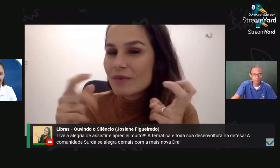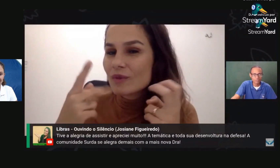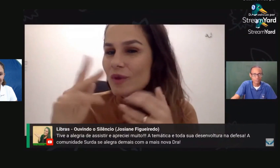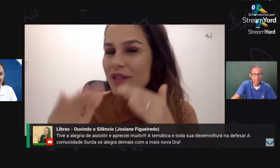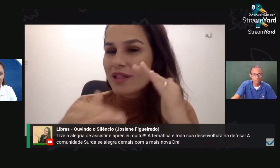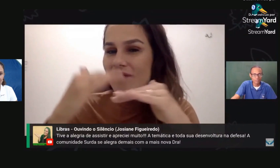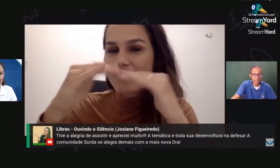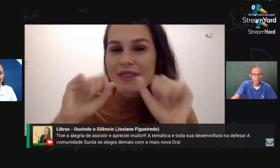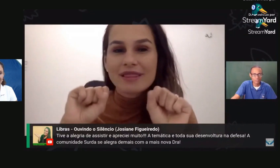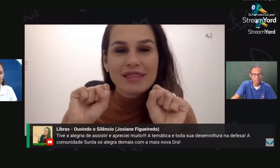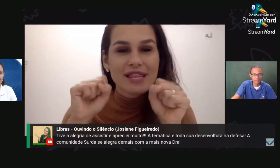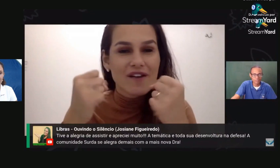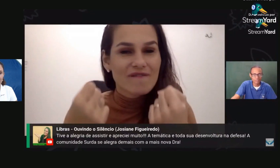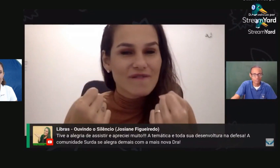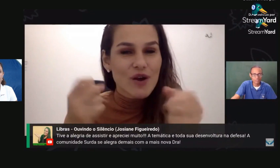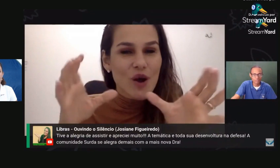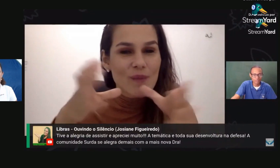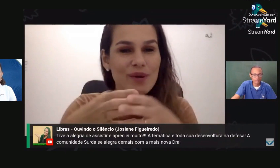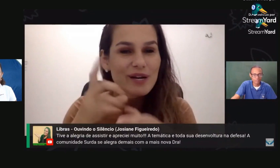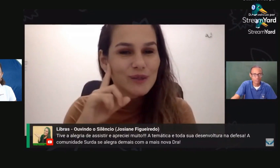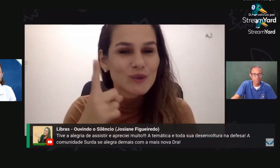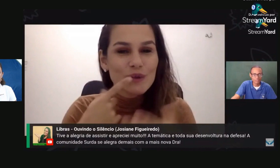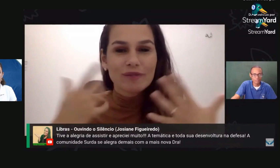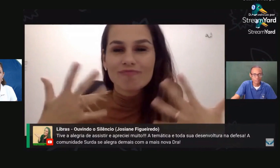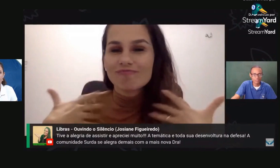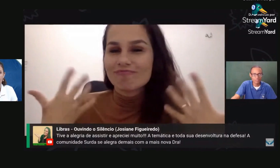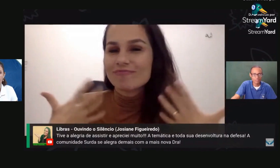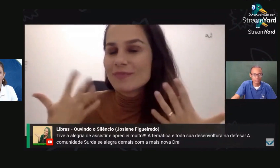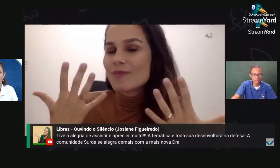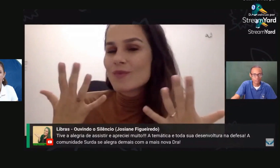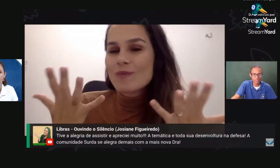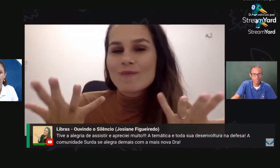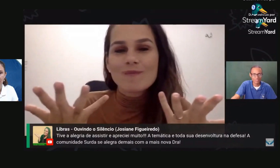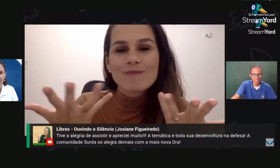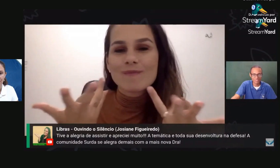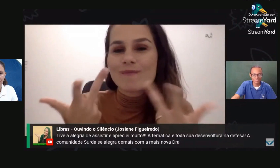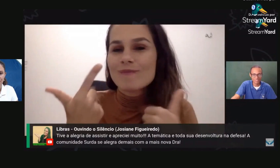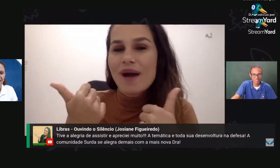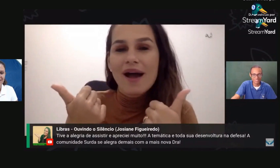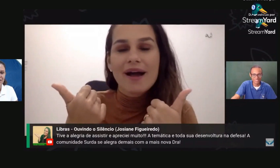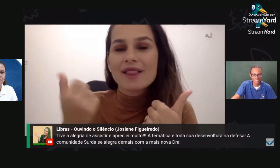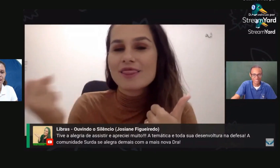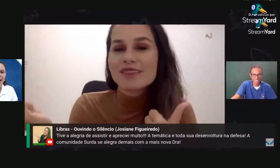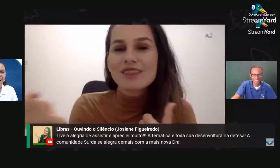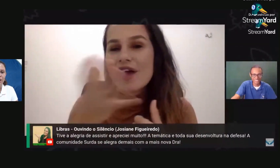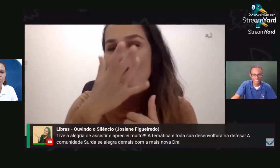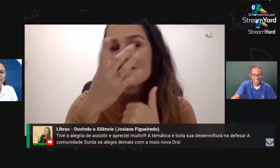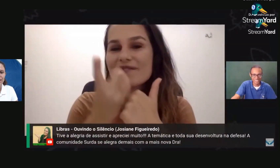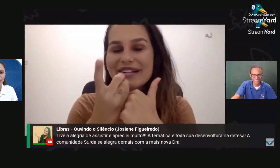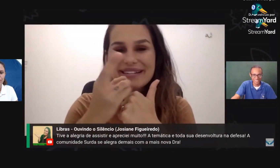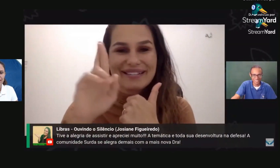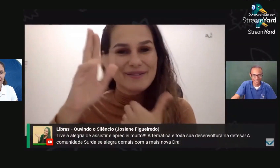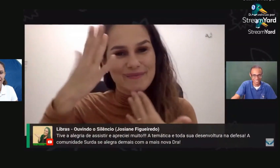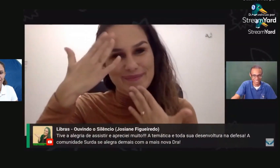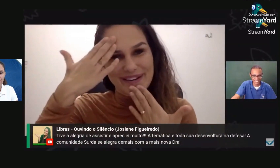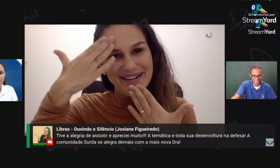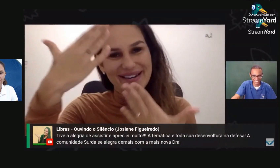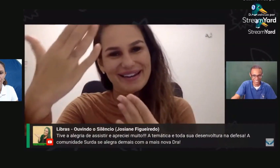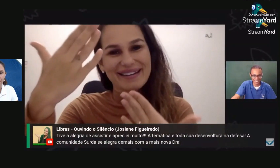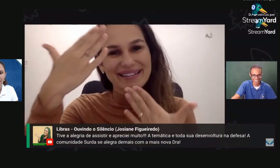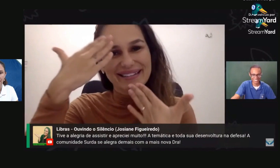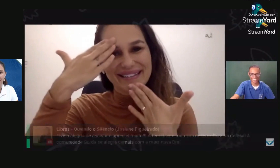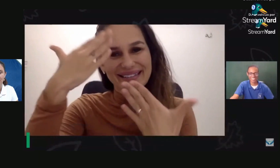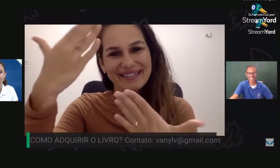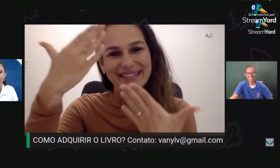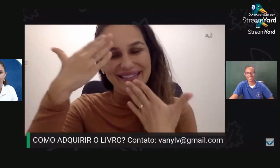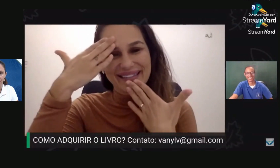né? Tive a alegria de assistir, apreciei muito a temática e toda a sua desenvoltura na defesa. A comunidade surda se alegra demais